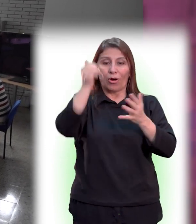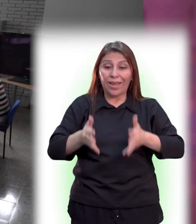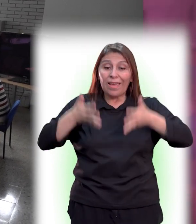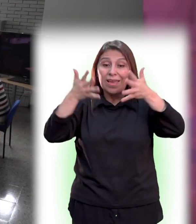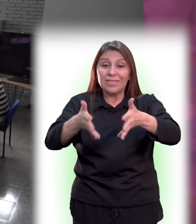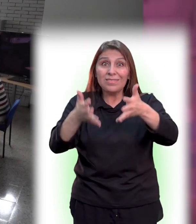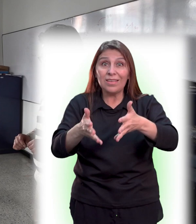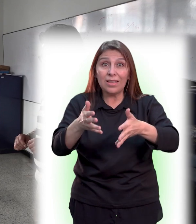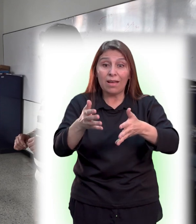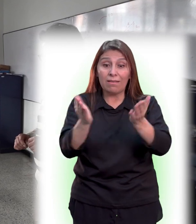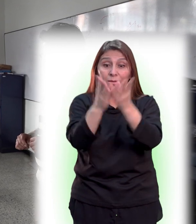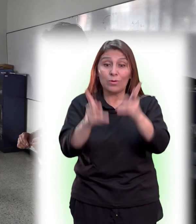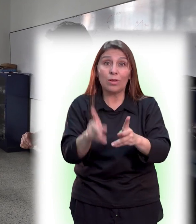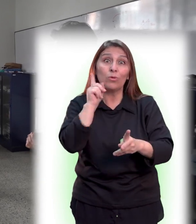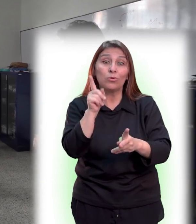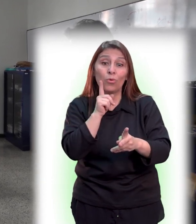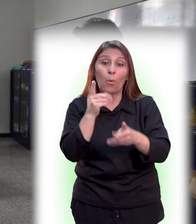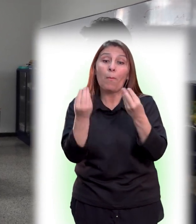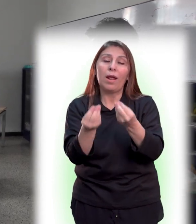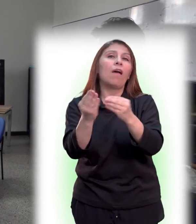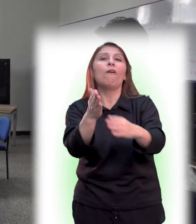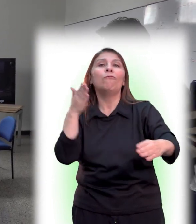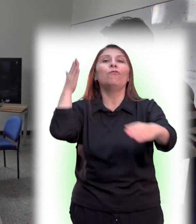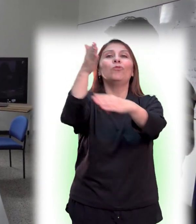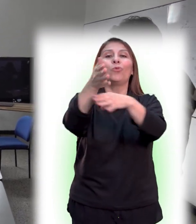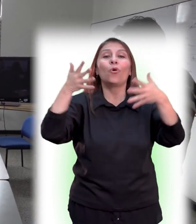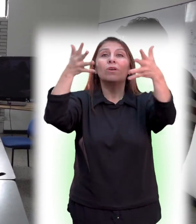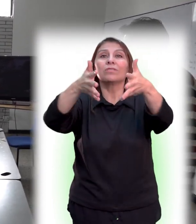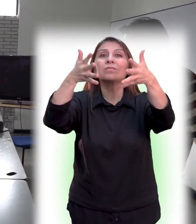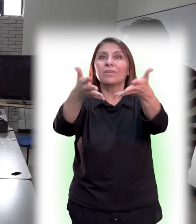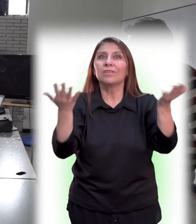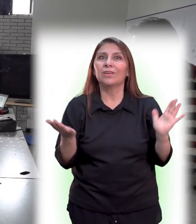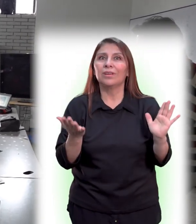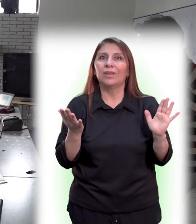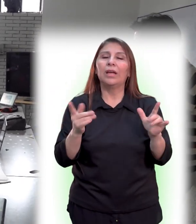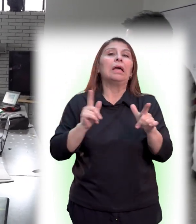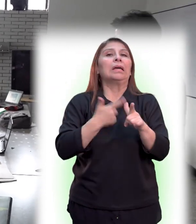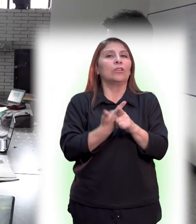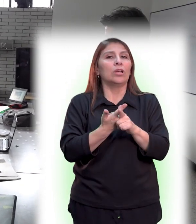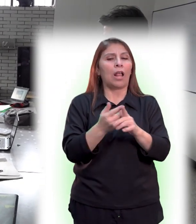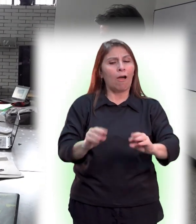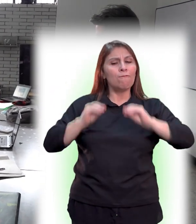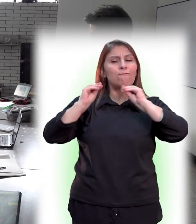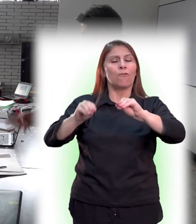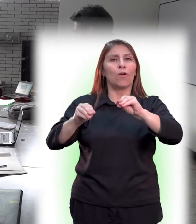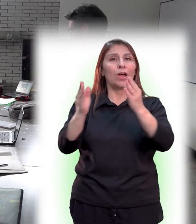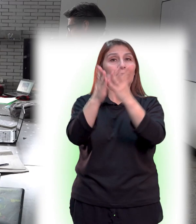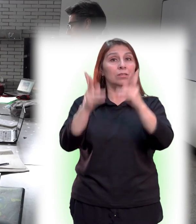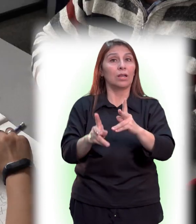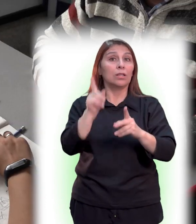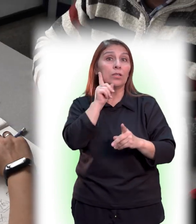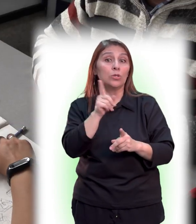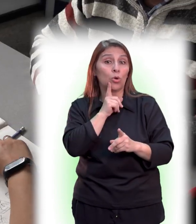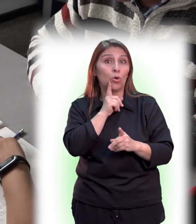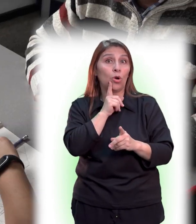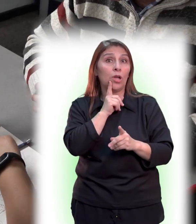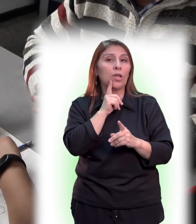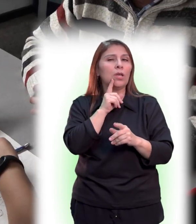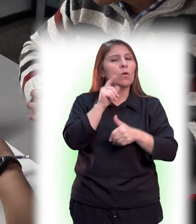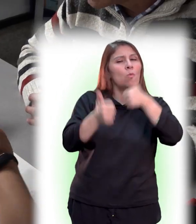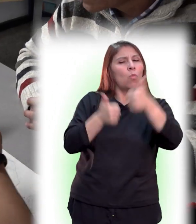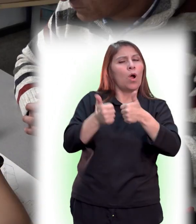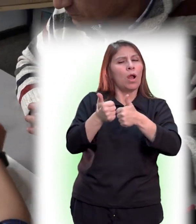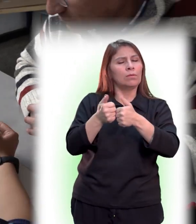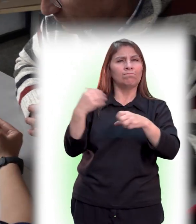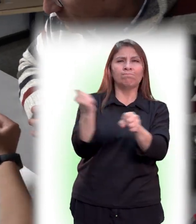papel de la formación del estudiante sordo es una pregunta, la formación del estudiante sordo y el papel de la enseñanza